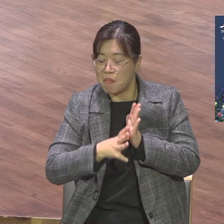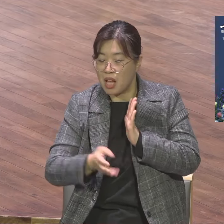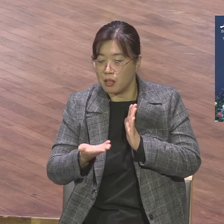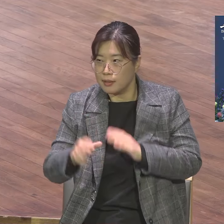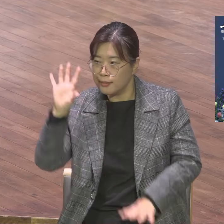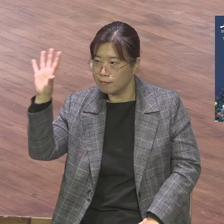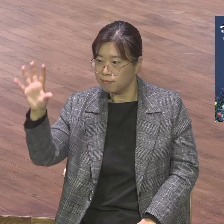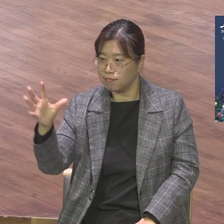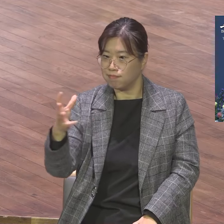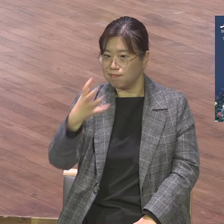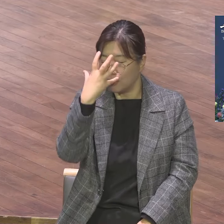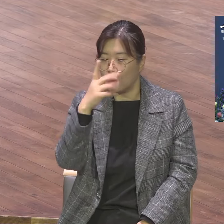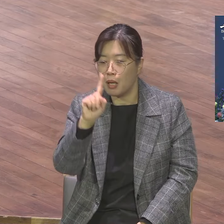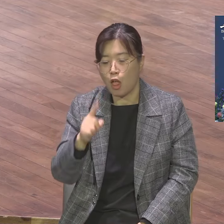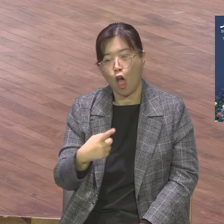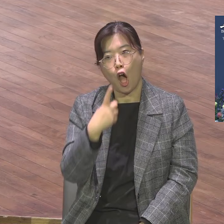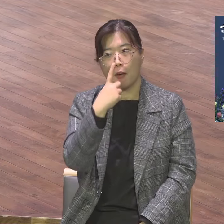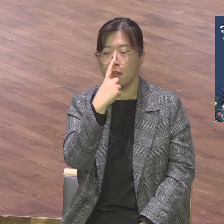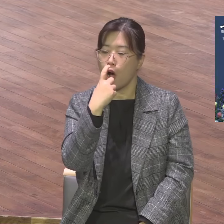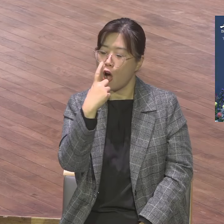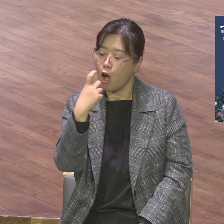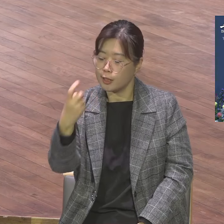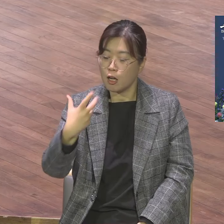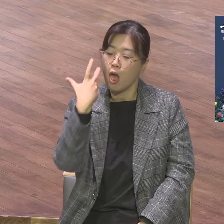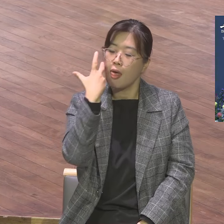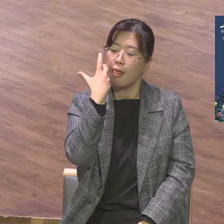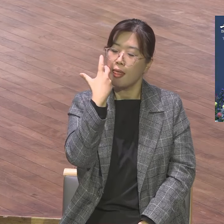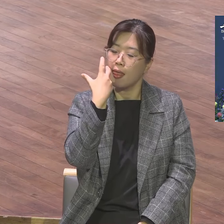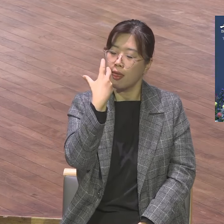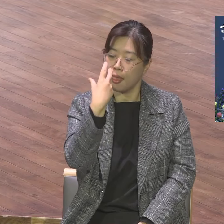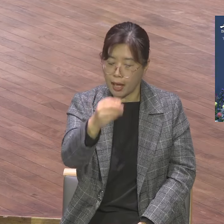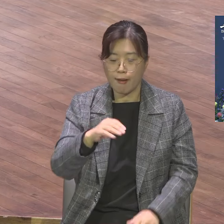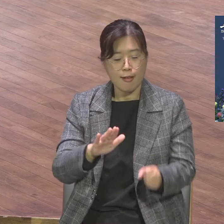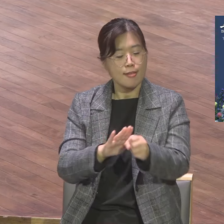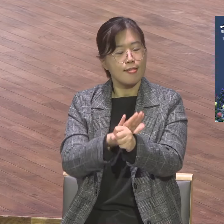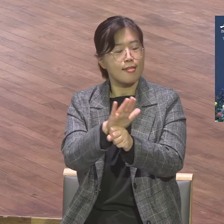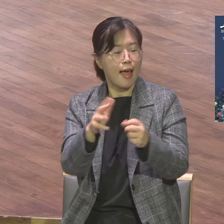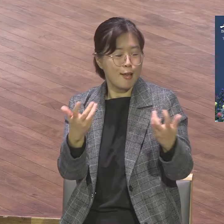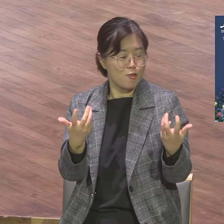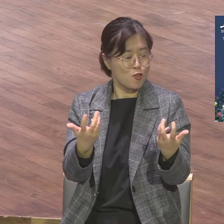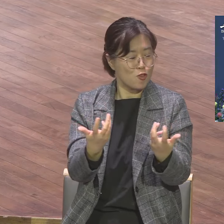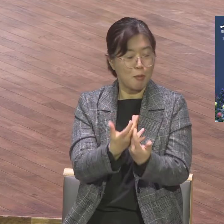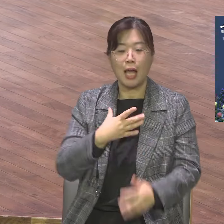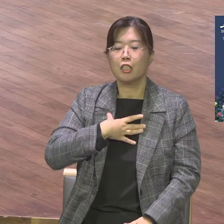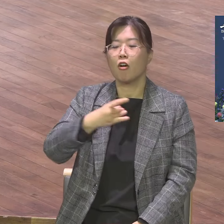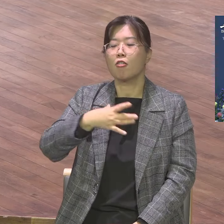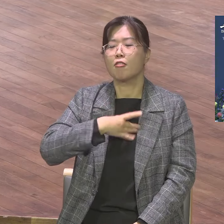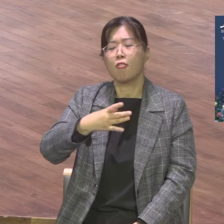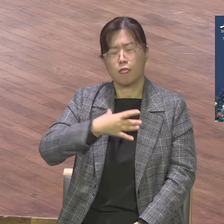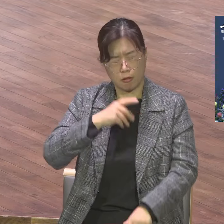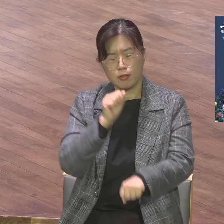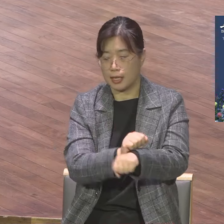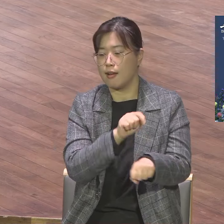사람으로 가장 인간미가 있어 보이는 사랑하는 사람으로 도우미로 나타난다니